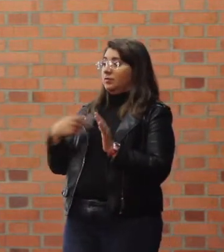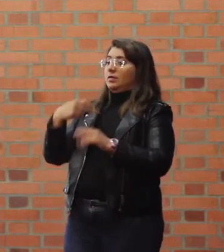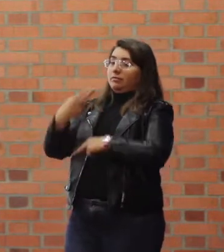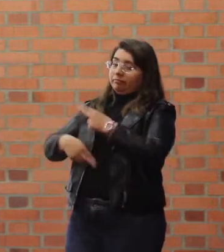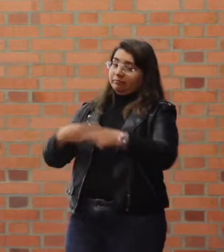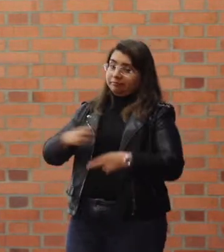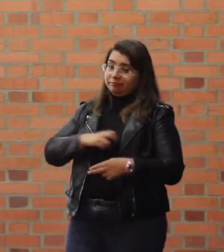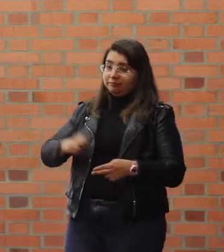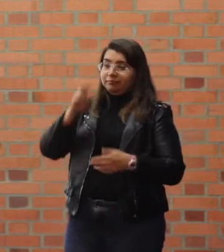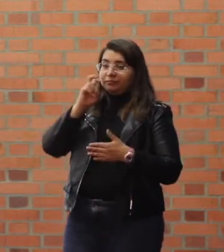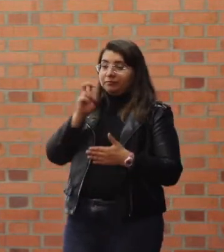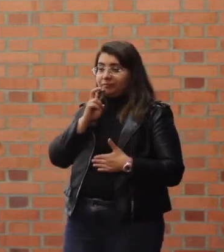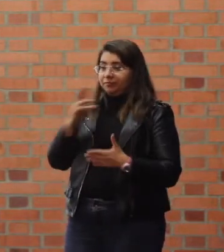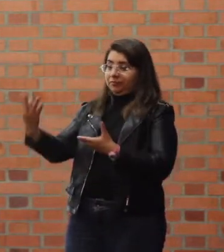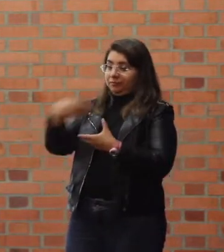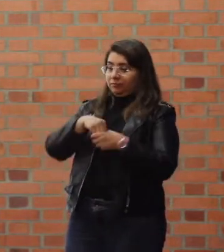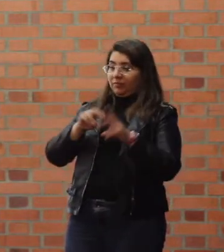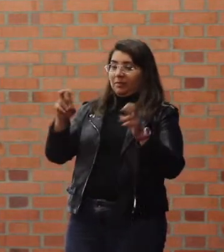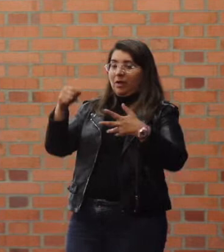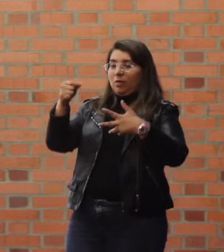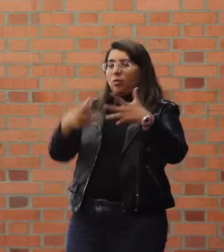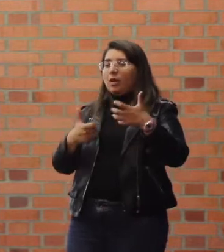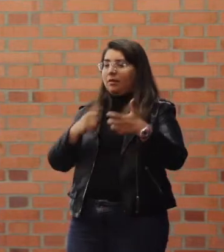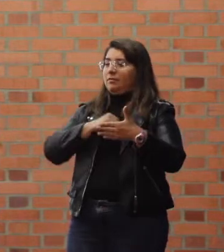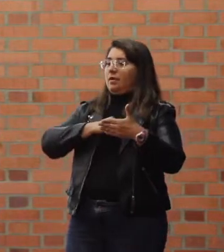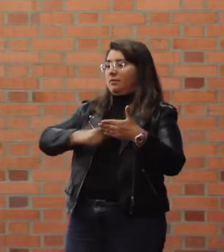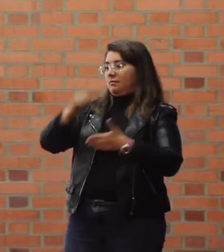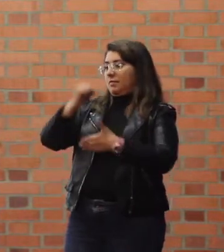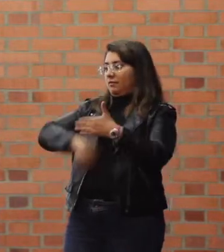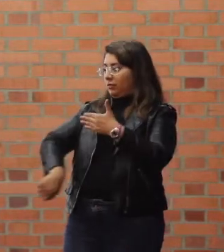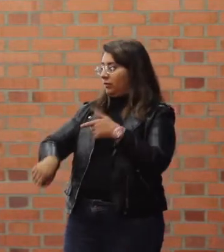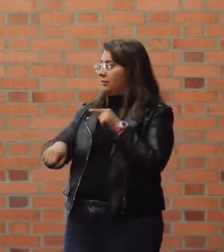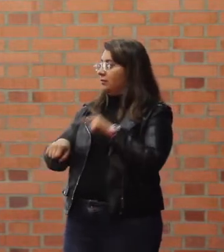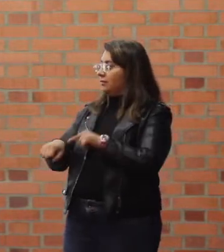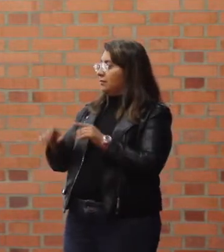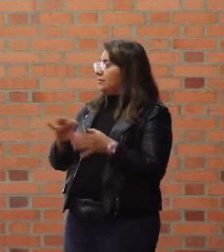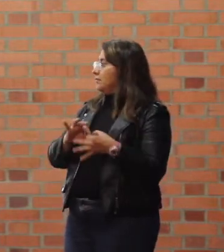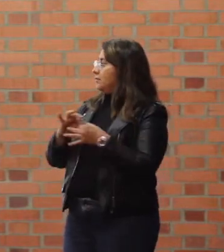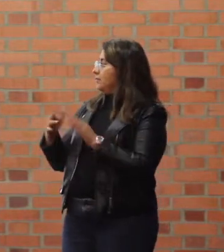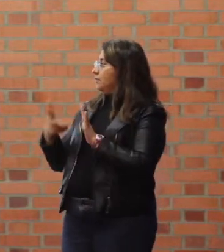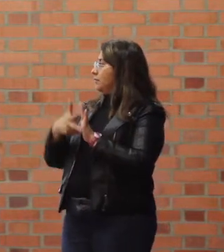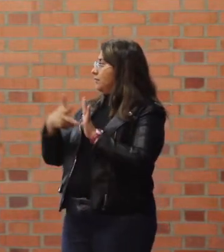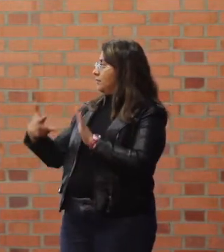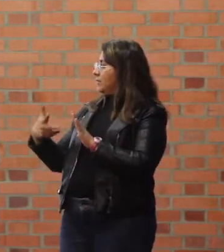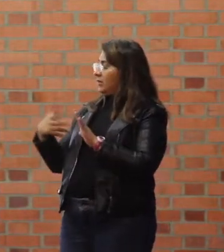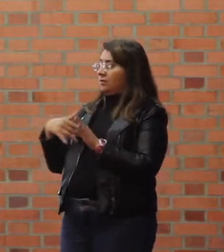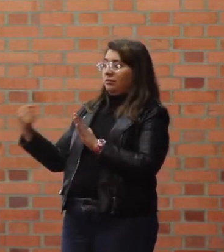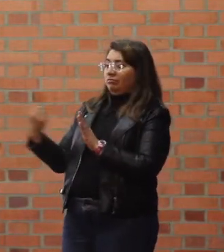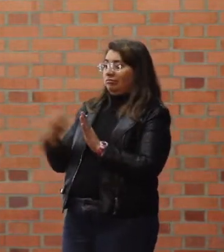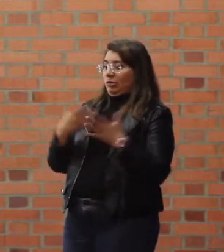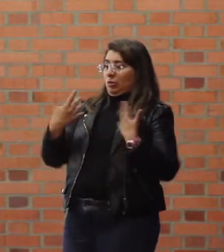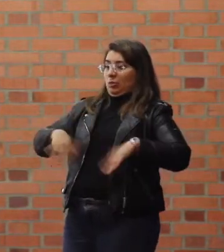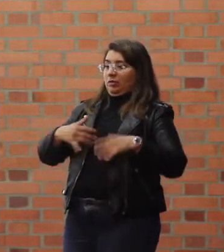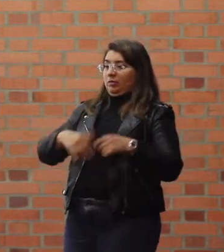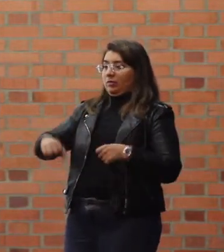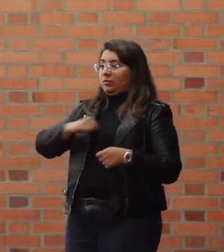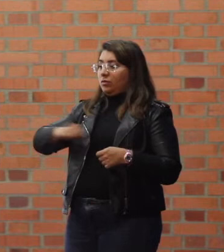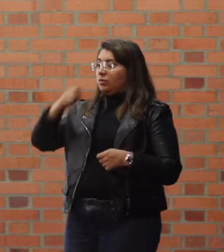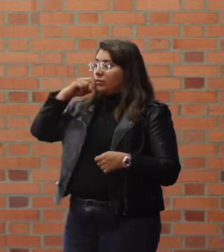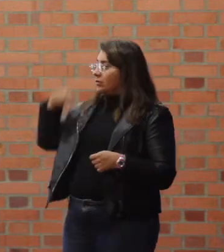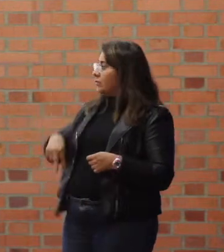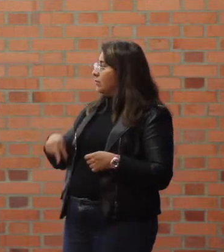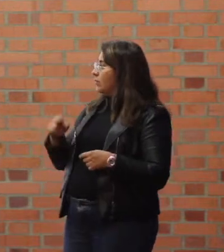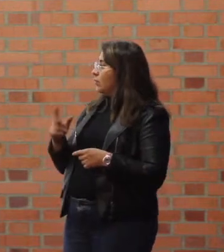reproductivos incluido el aborto en España existe un premio a corto sobre Derechos Humanos cuya última